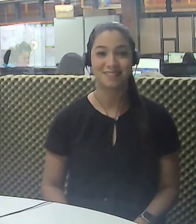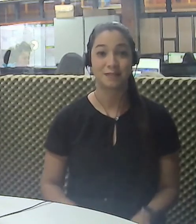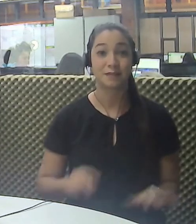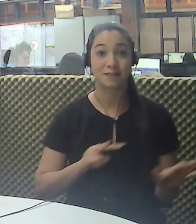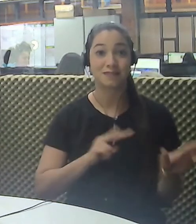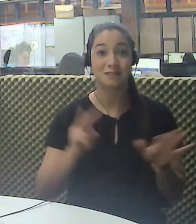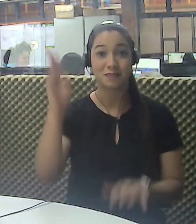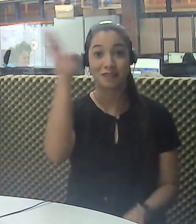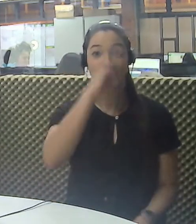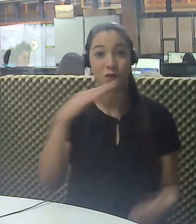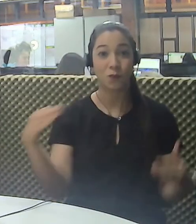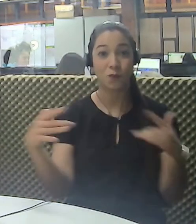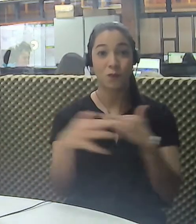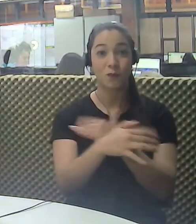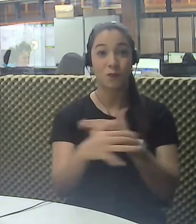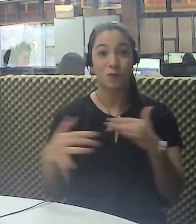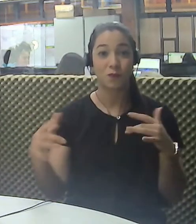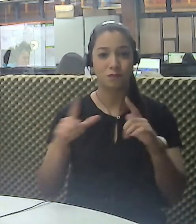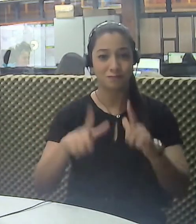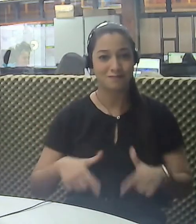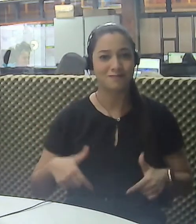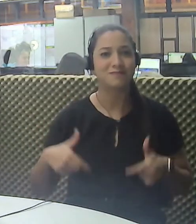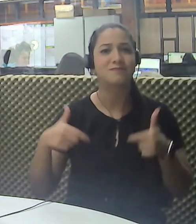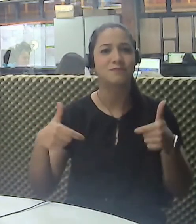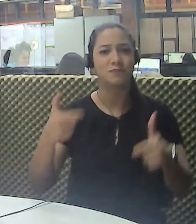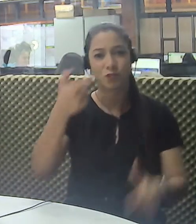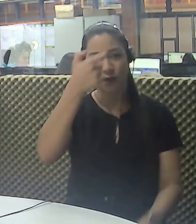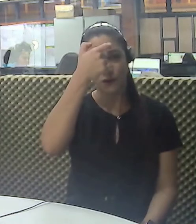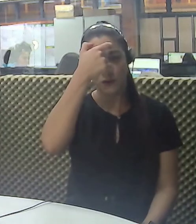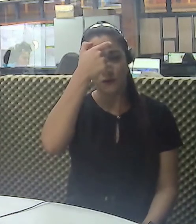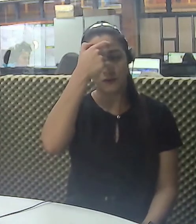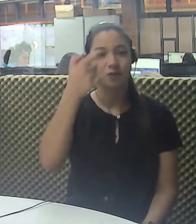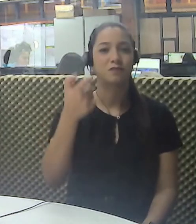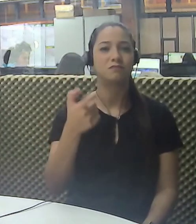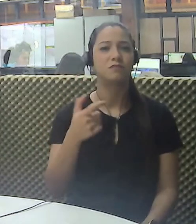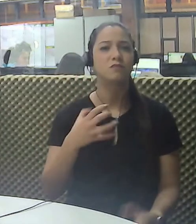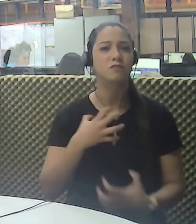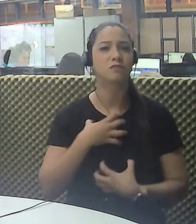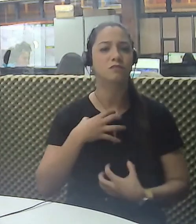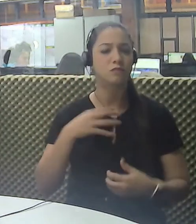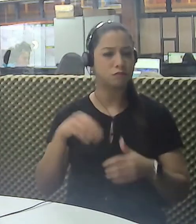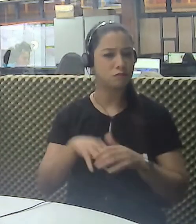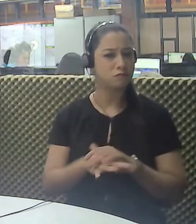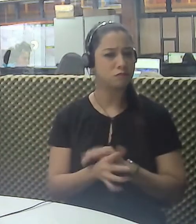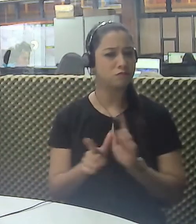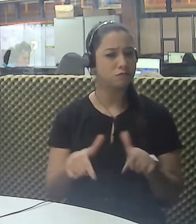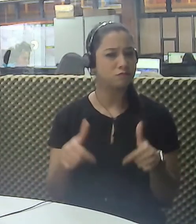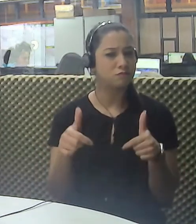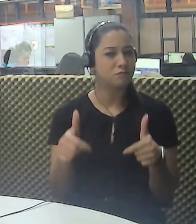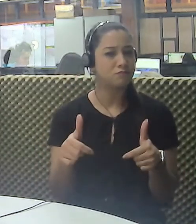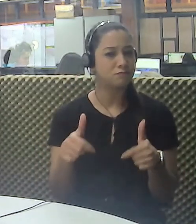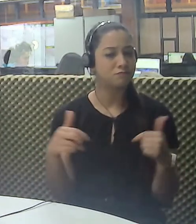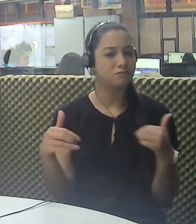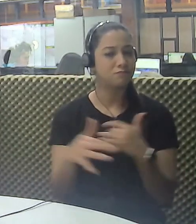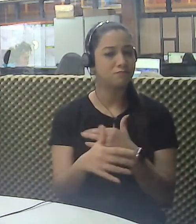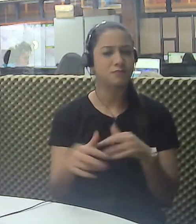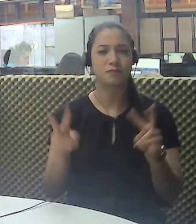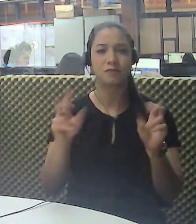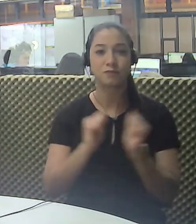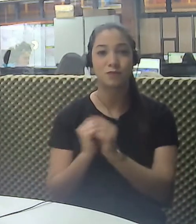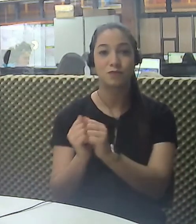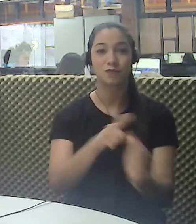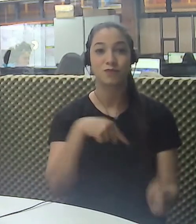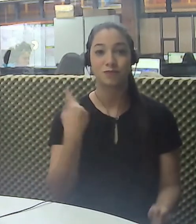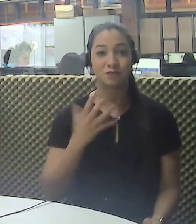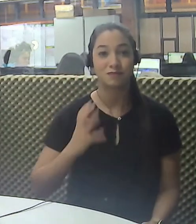Semana Nacional de Trânsito segue com ações de conscientização, as boas práticas e ações no trânsito. Com o tema Juntos